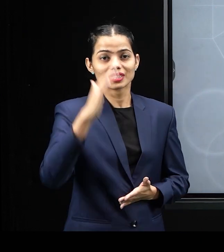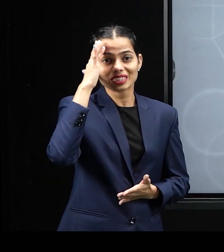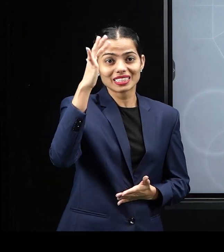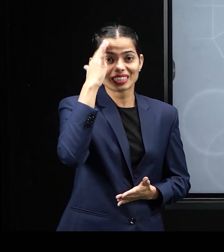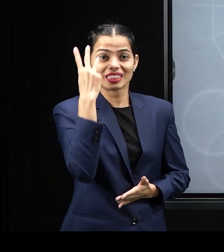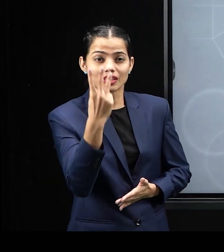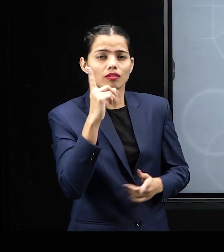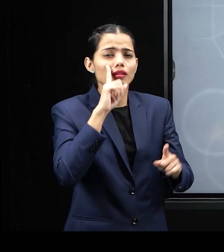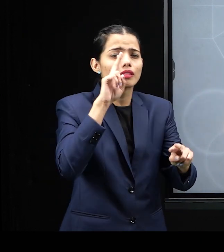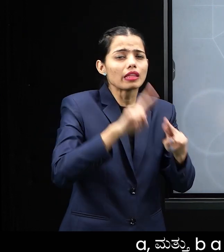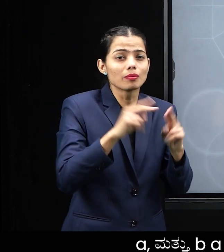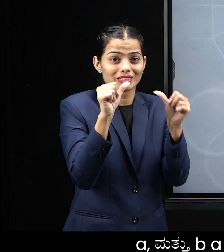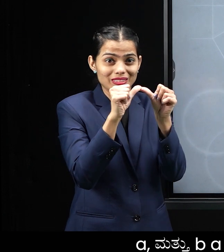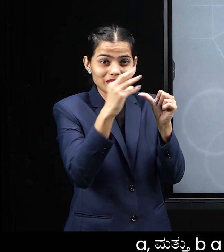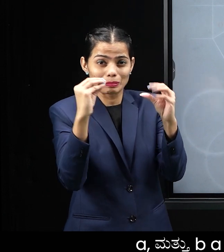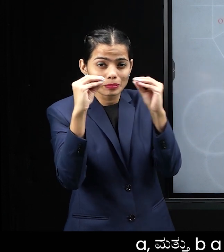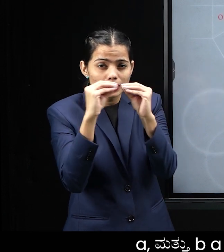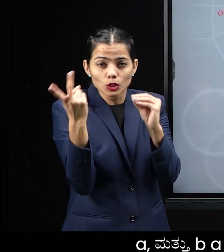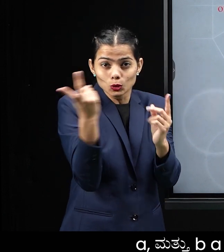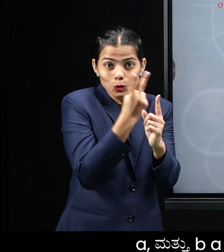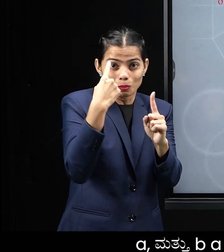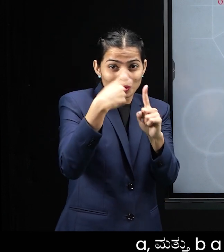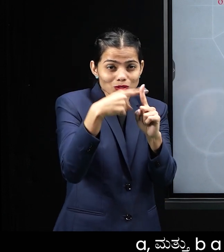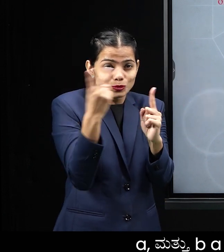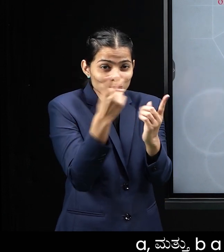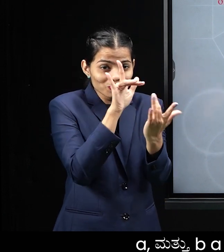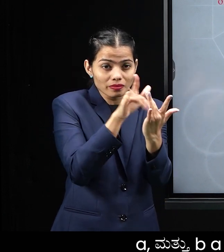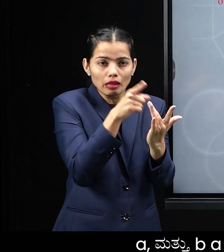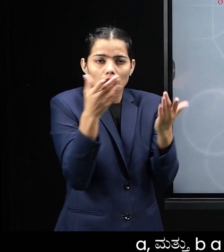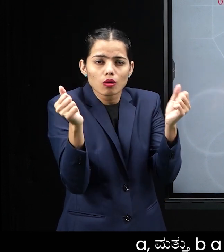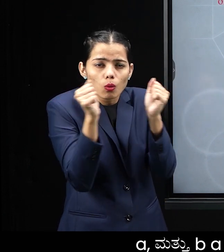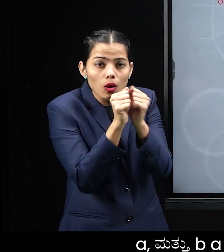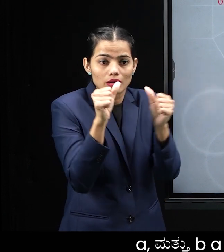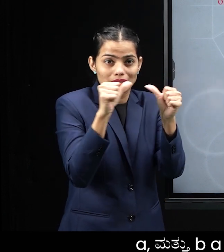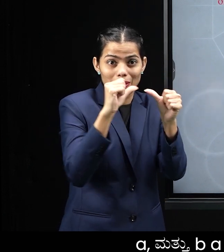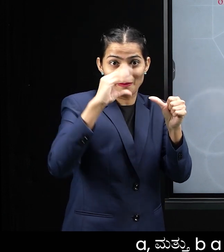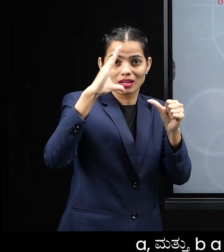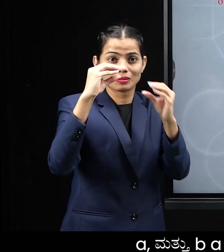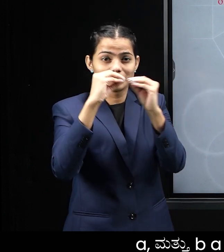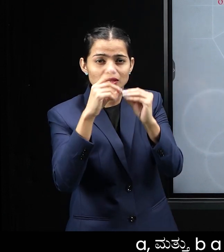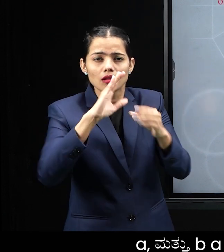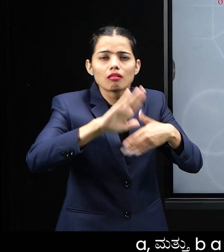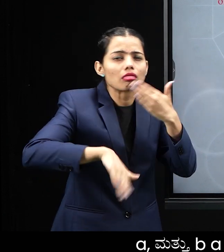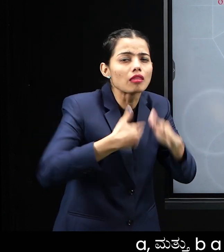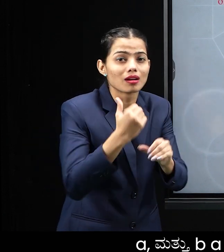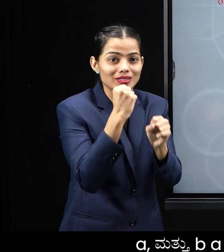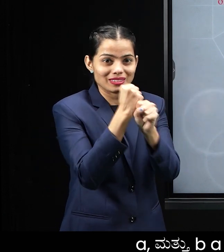ಪ್ರಮೇಯ 3. A ಮತ್ತು B A ಇದಕ್ಕಿಂತ ಹೆಚ್ಚು B ನೊಂದಿಗೆ ಎರಡು ಧನಾತ್ಮಕ